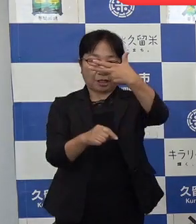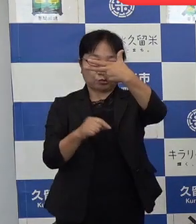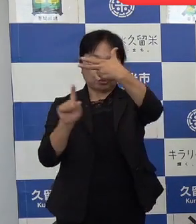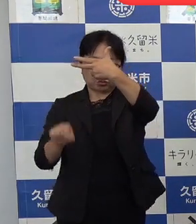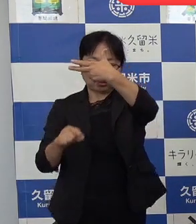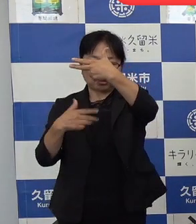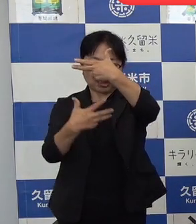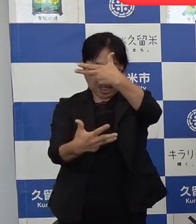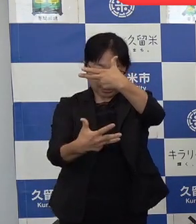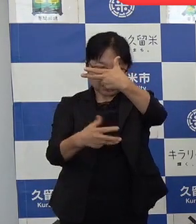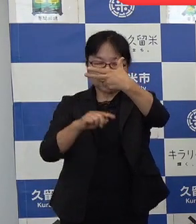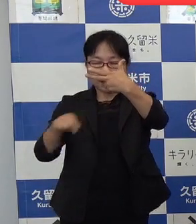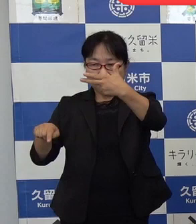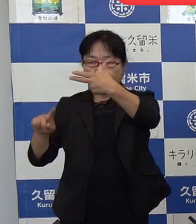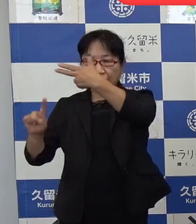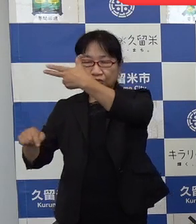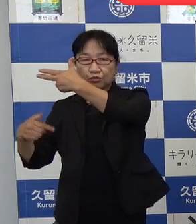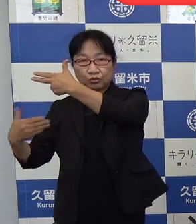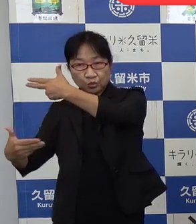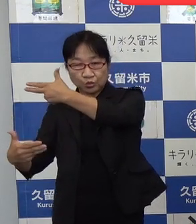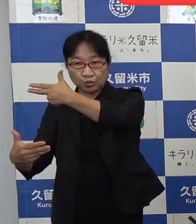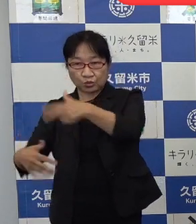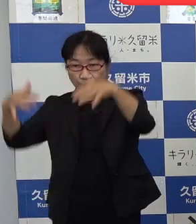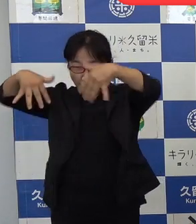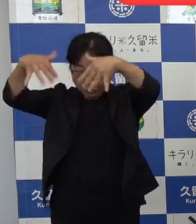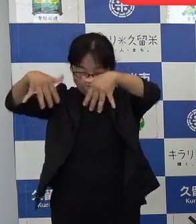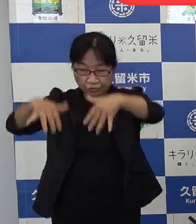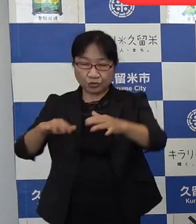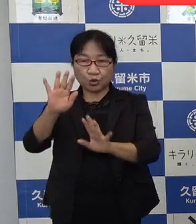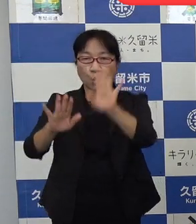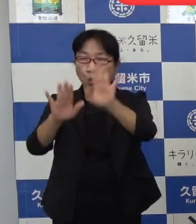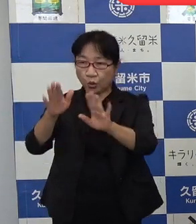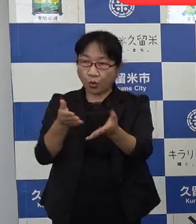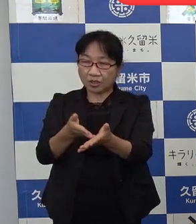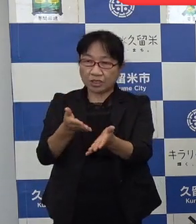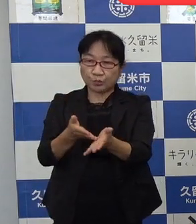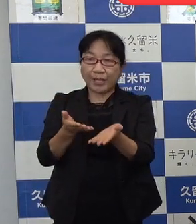から19日までの大雨の被害状況を説明しますが、